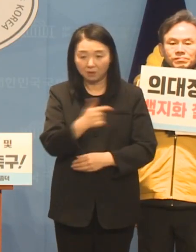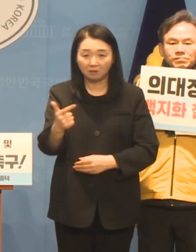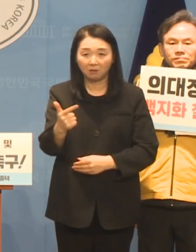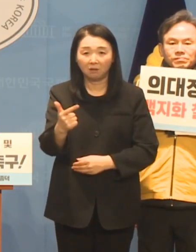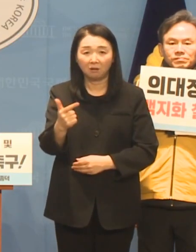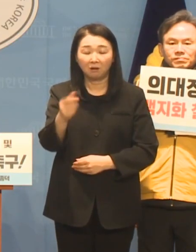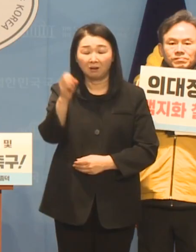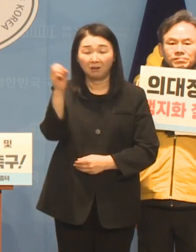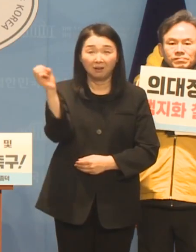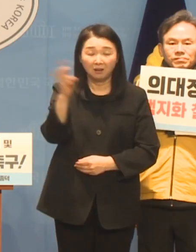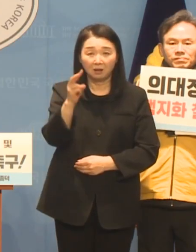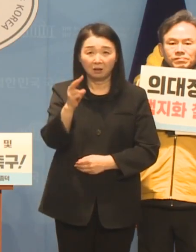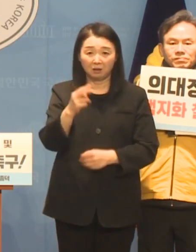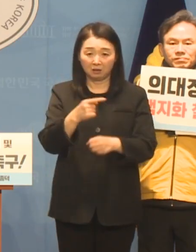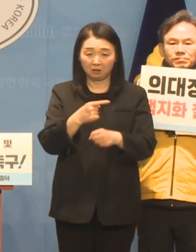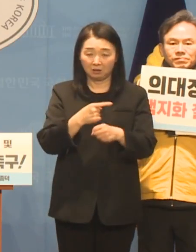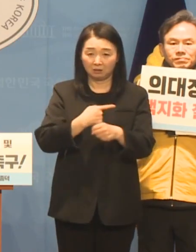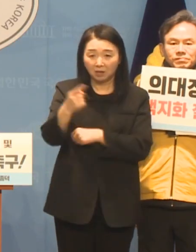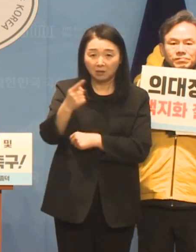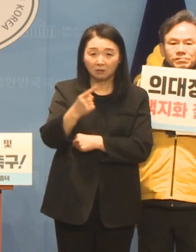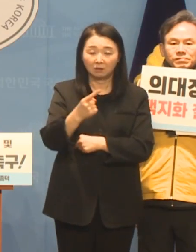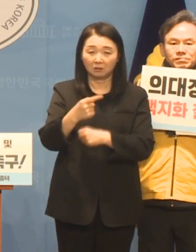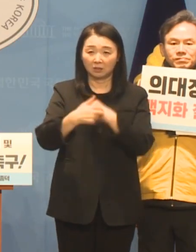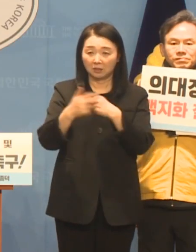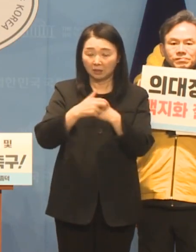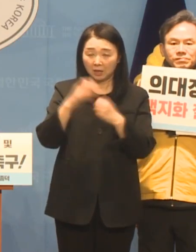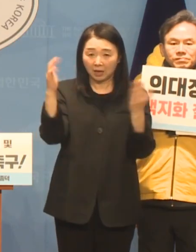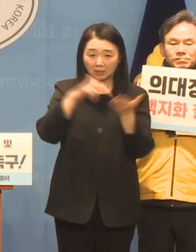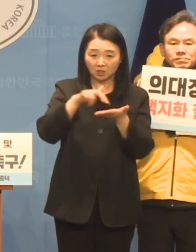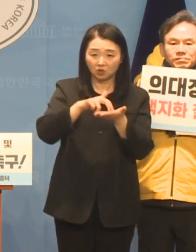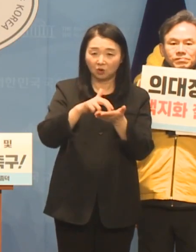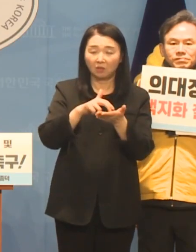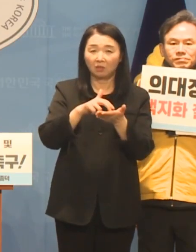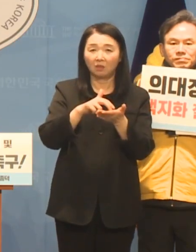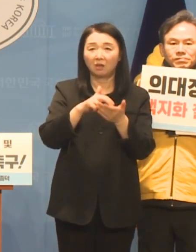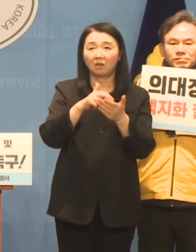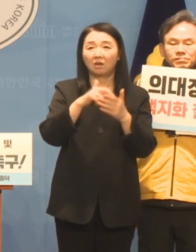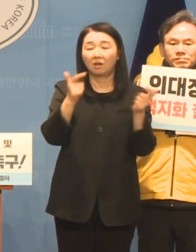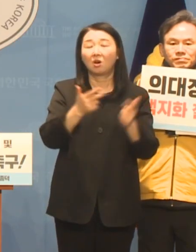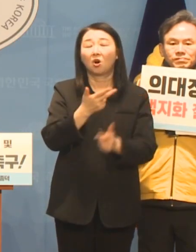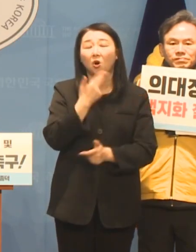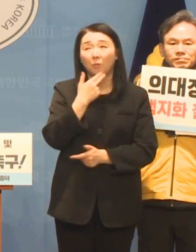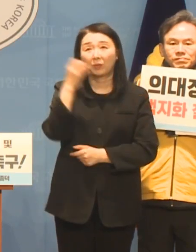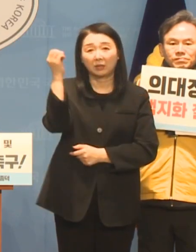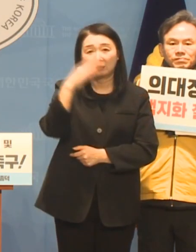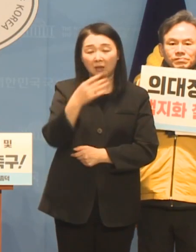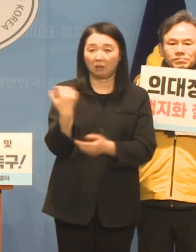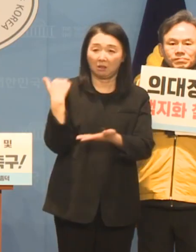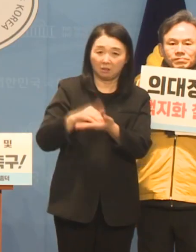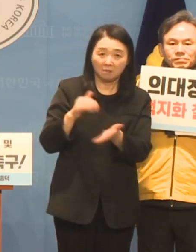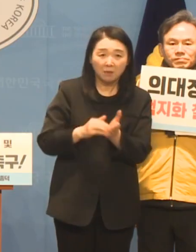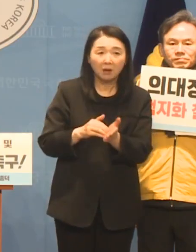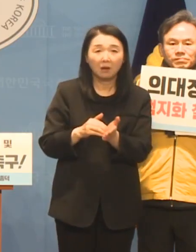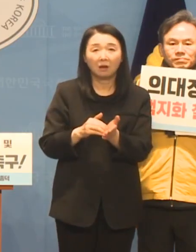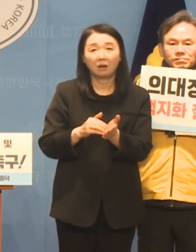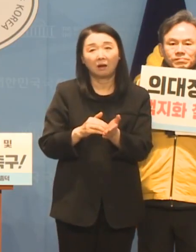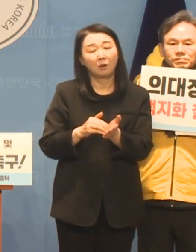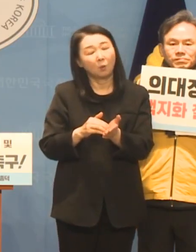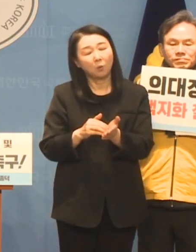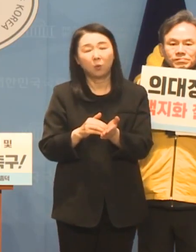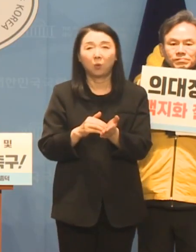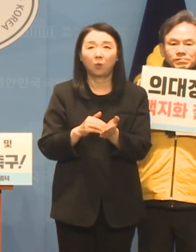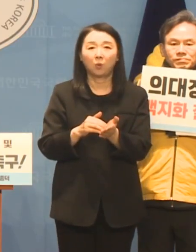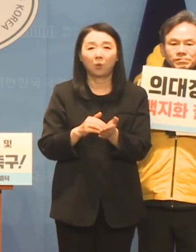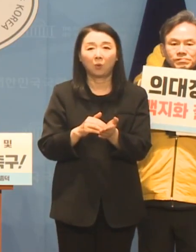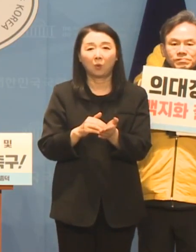졸속으로 봉합하듯이 이 문제를 풀 거라고는 상상하지 못했습니다. 그래서 저희는